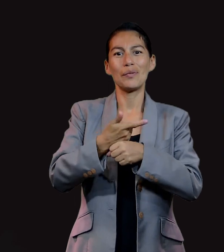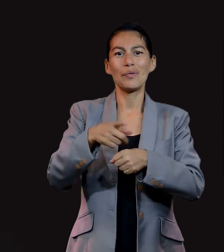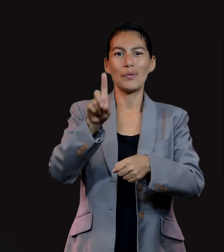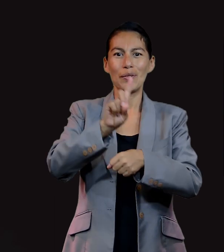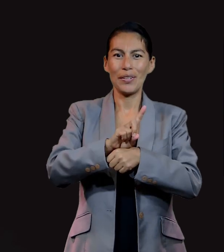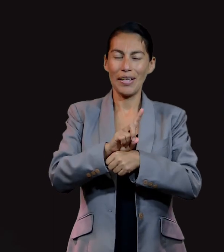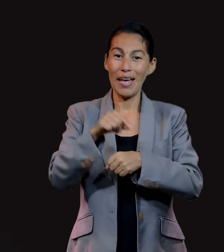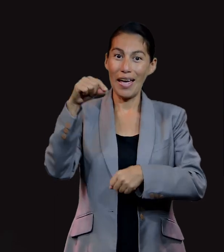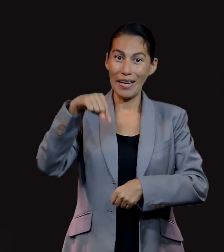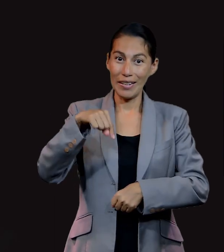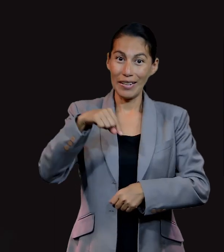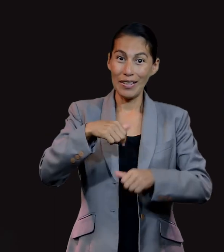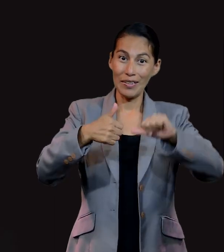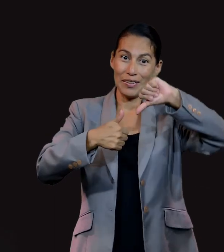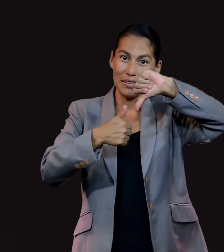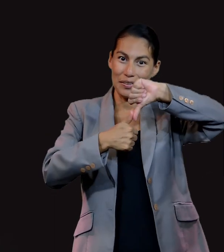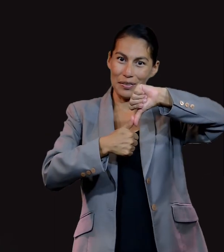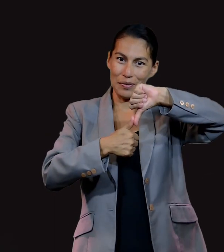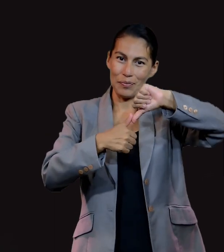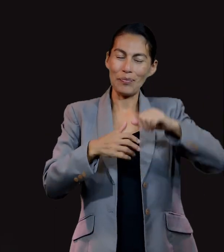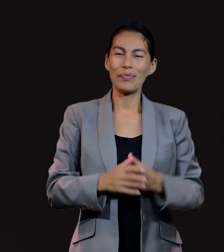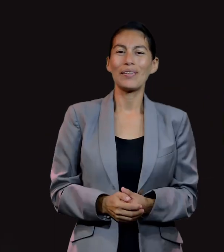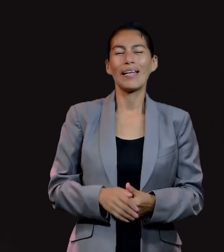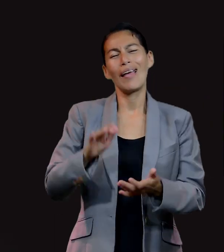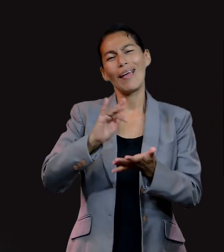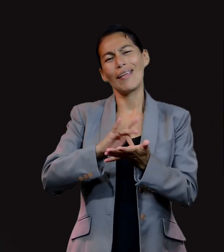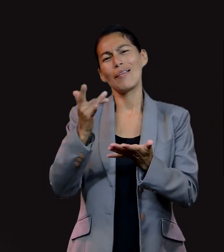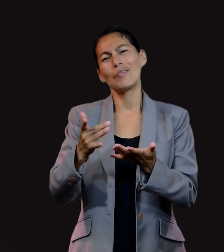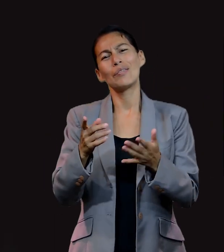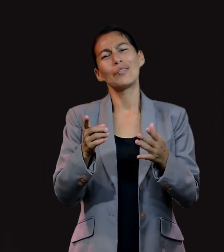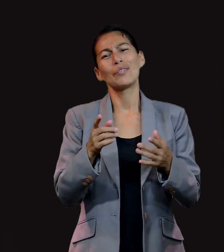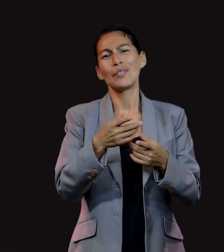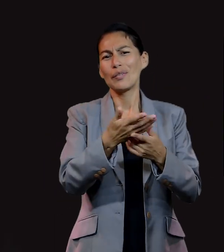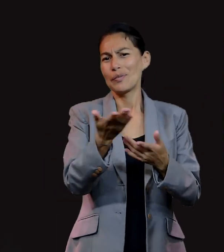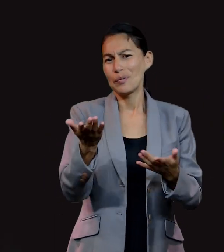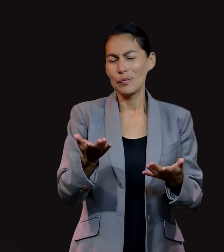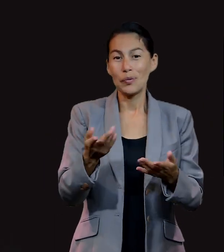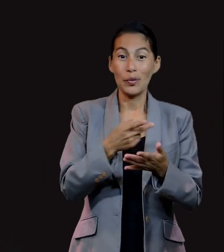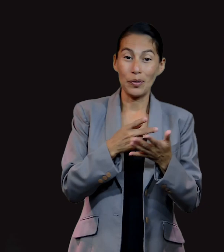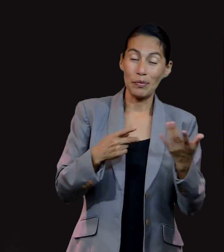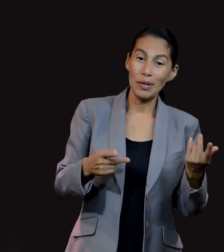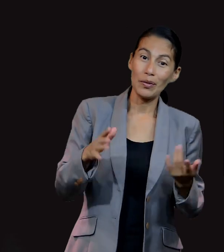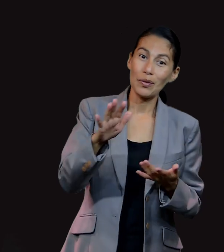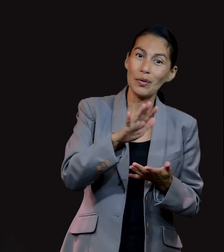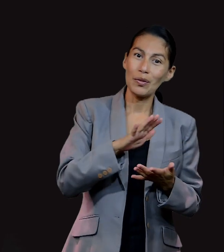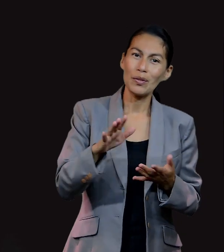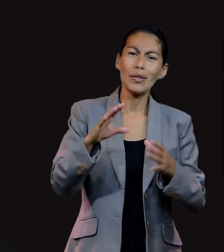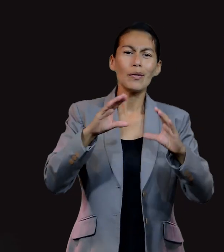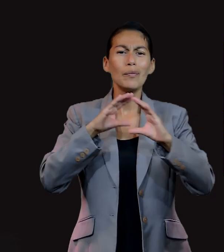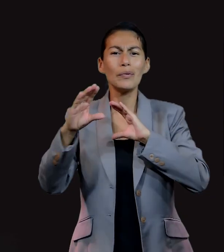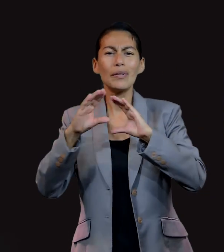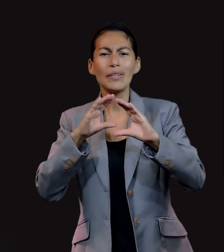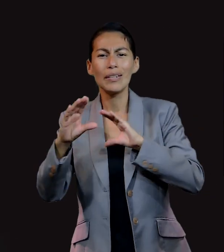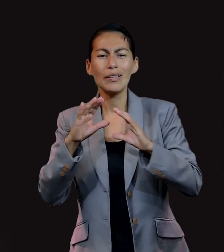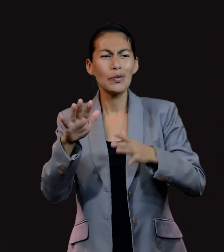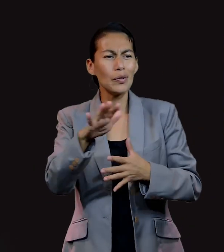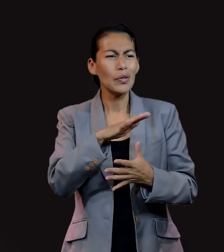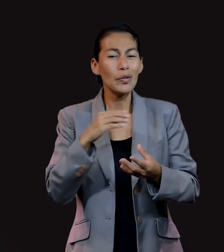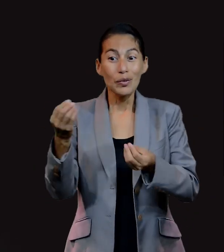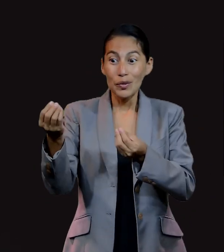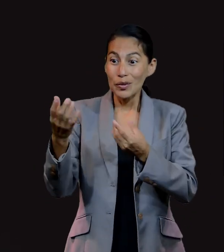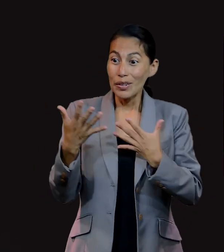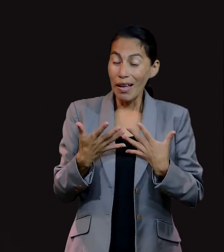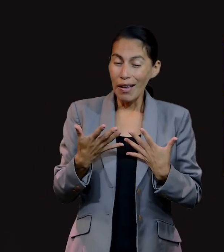Día, aquí en Centroamérica. Agradecemos al Departamento de Comunicación que amablemente nos ha